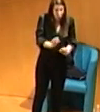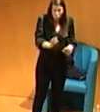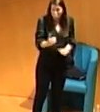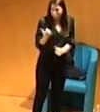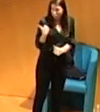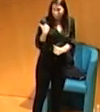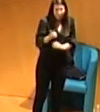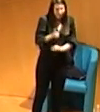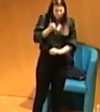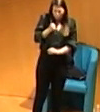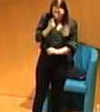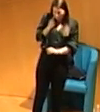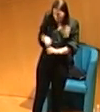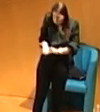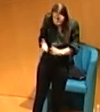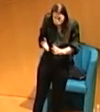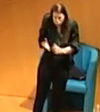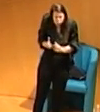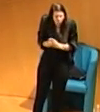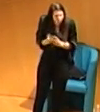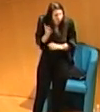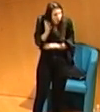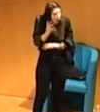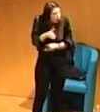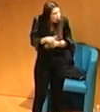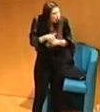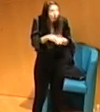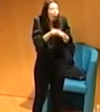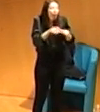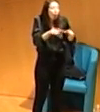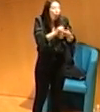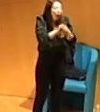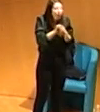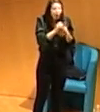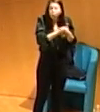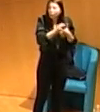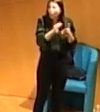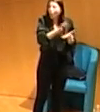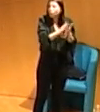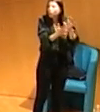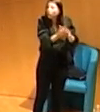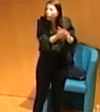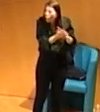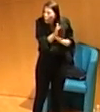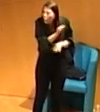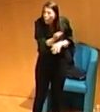de ce soir hier par mon réseau toulousain. J'appartiens à une association qui s'appelle l'Esperluette à